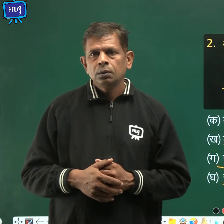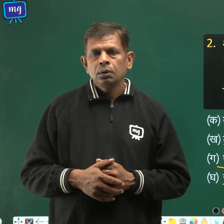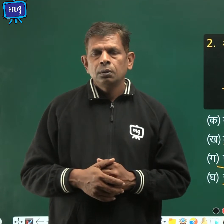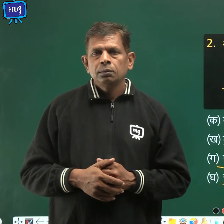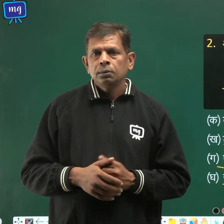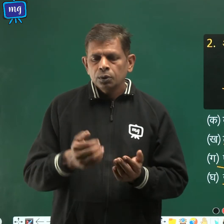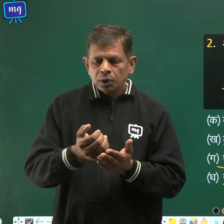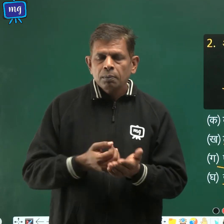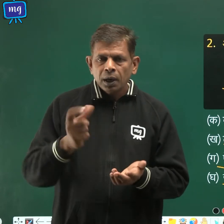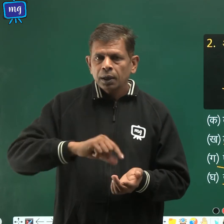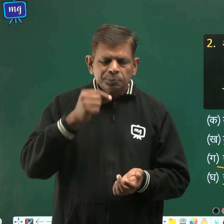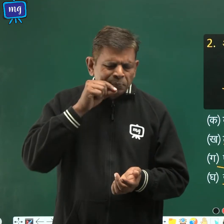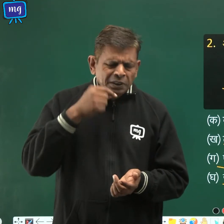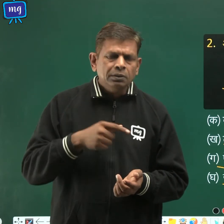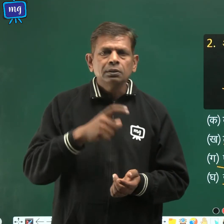लैक्टिक अम्ल।